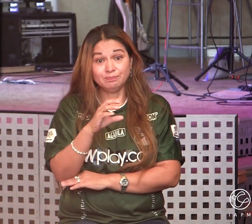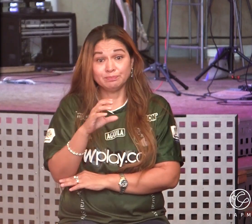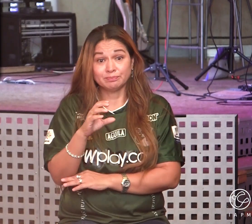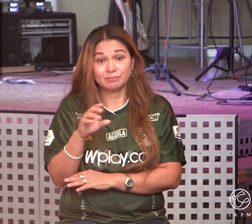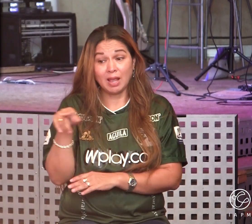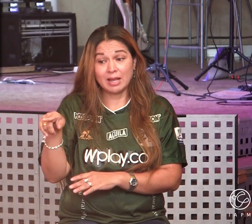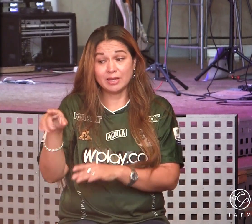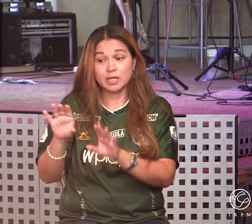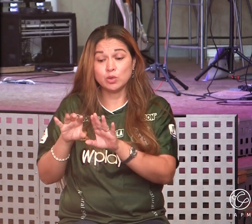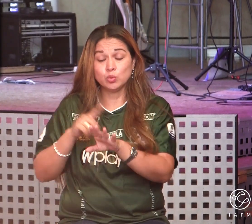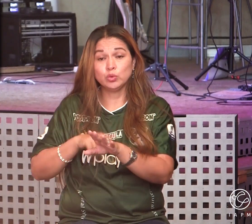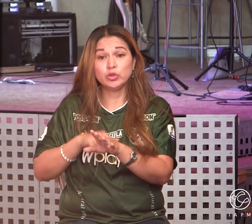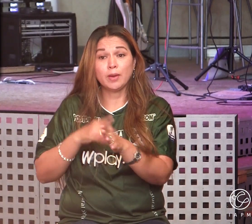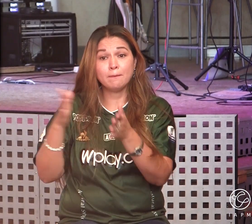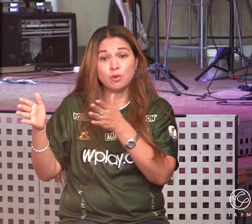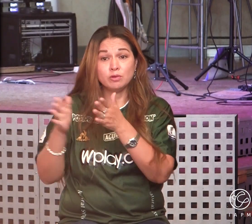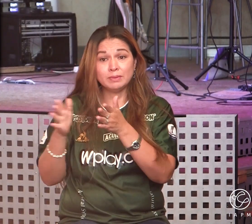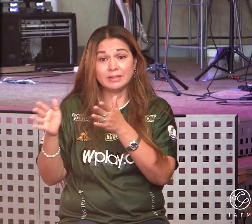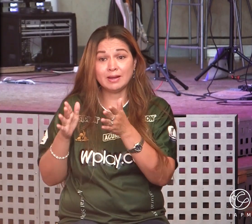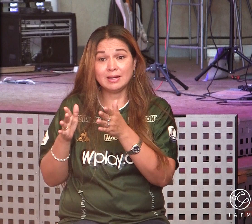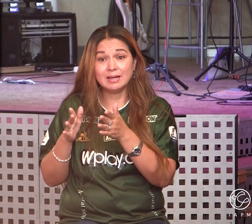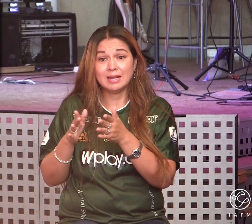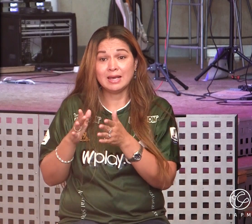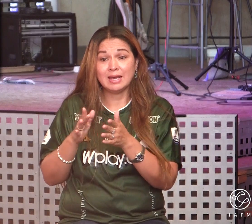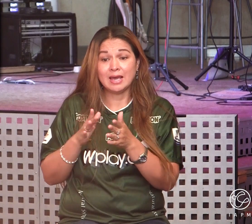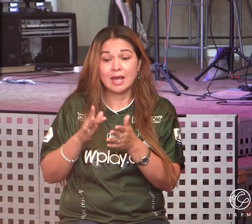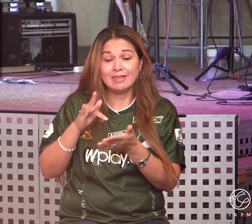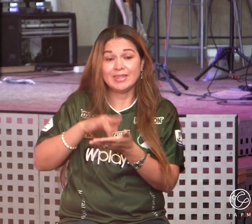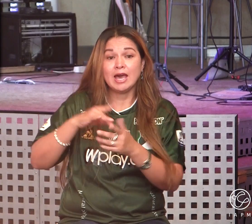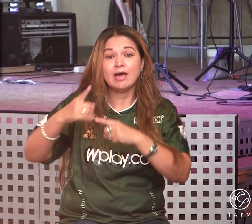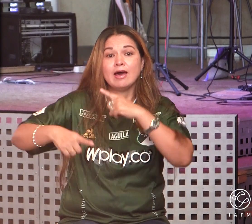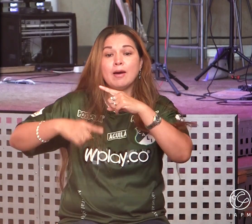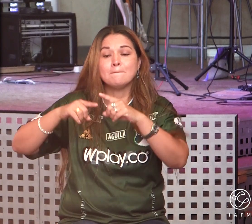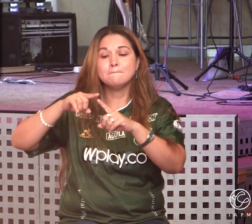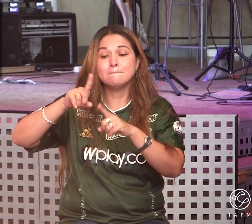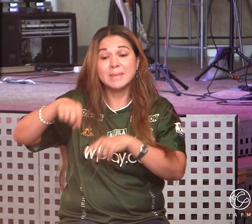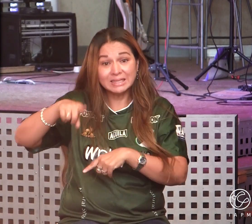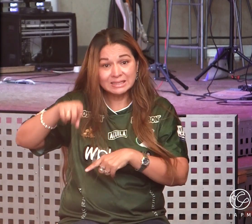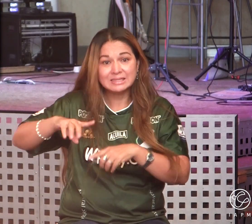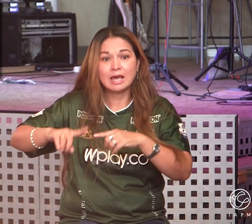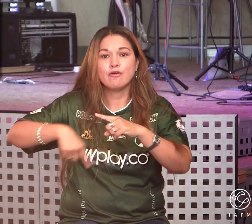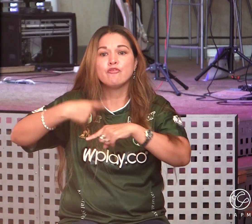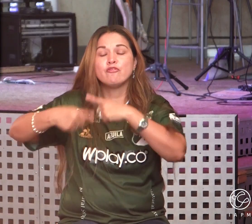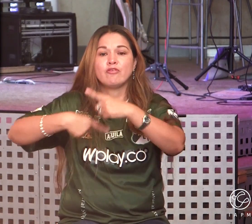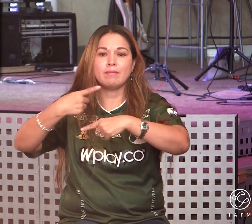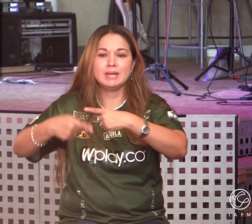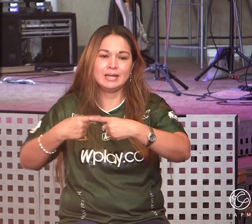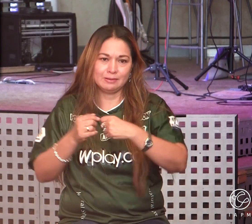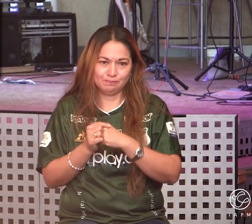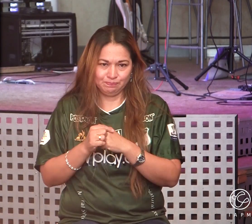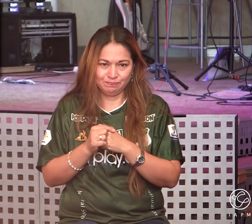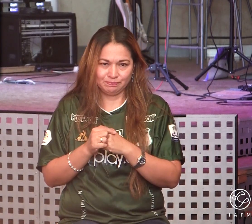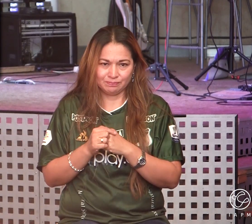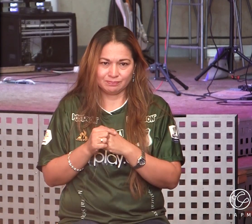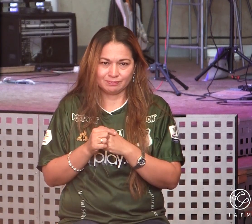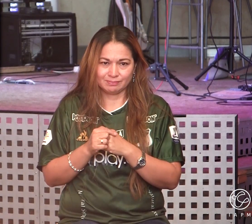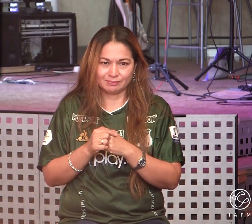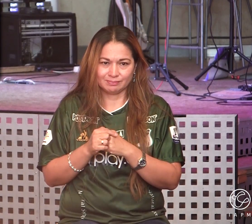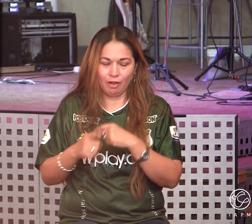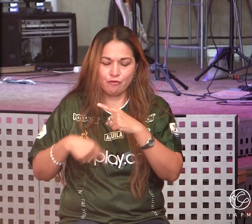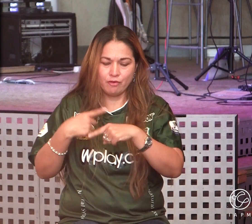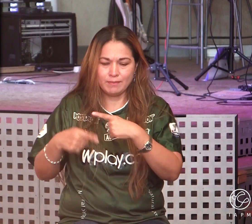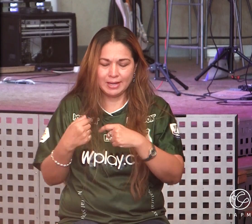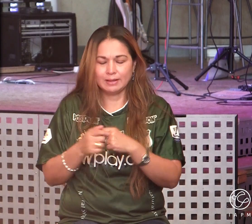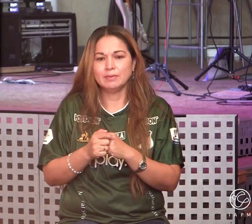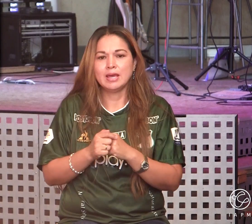comienzan con el Día de la Madre en Colombia, que no sé si será igual acá, y lo cerramos el Día del Padre, porque celebramos a los hombres también,